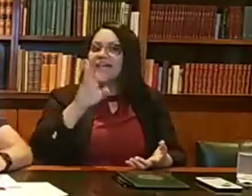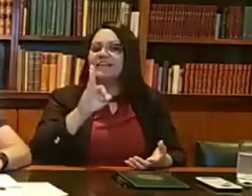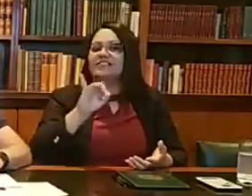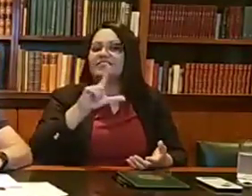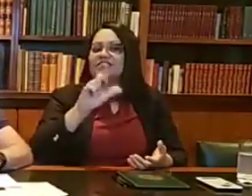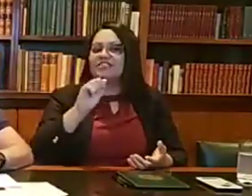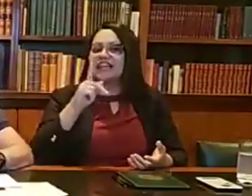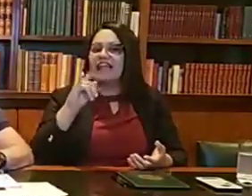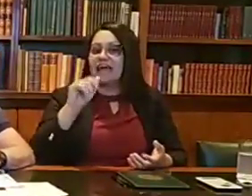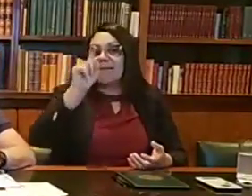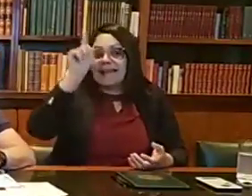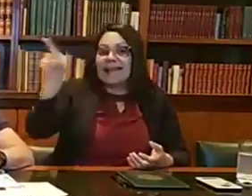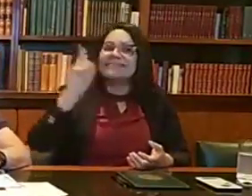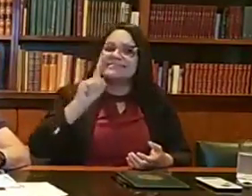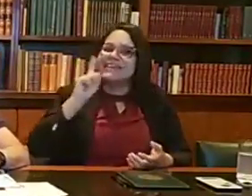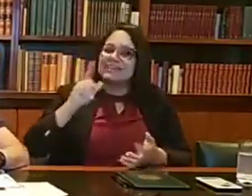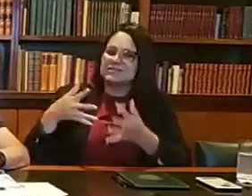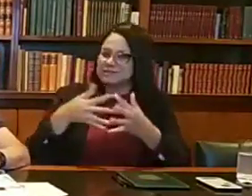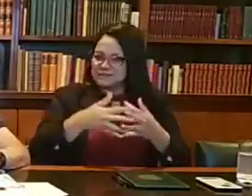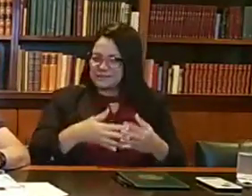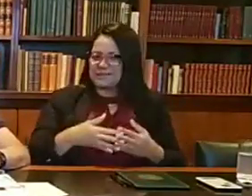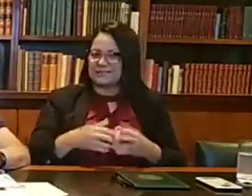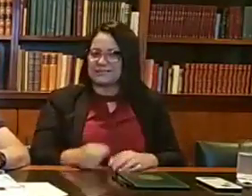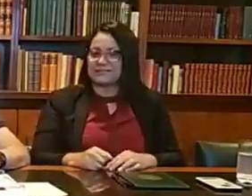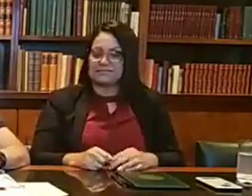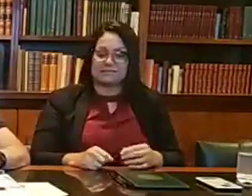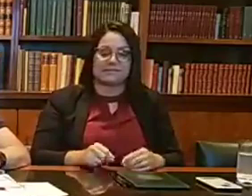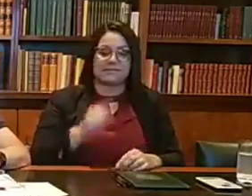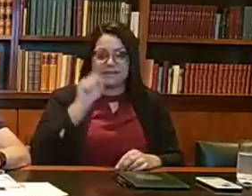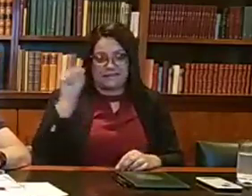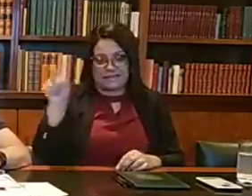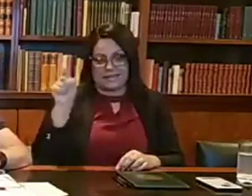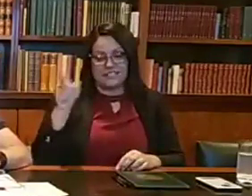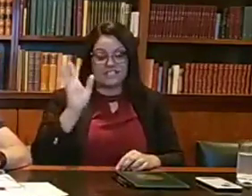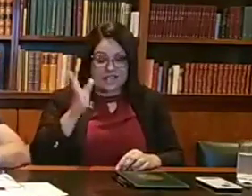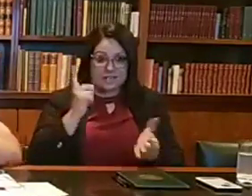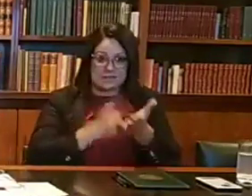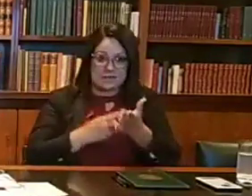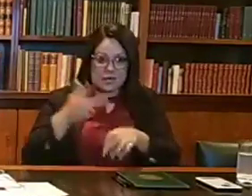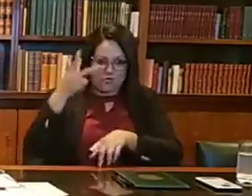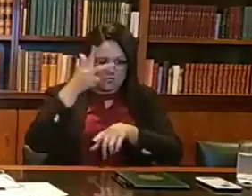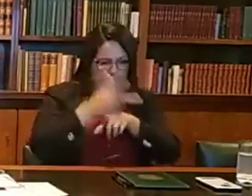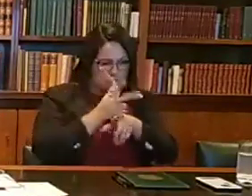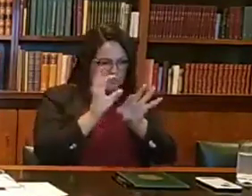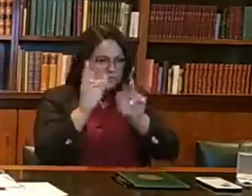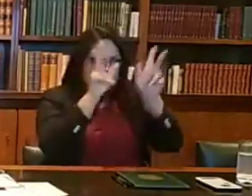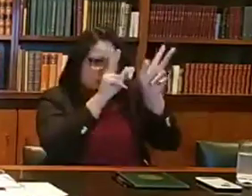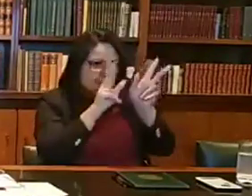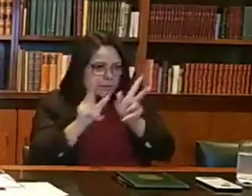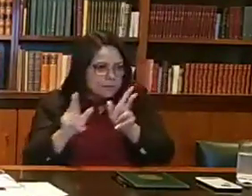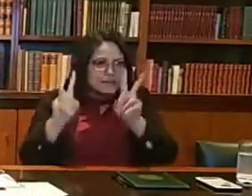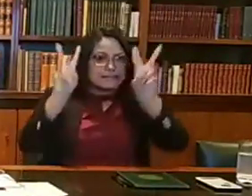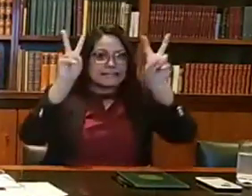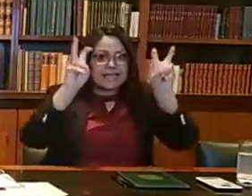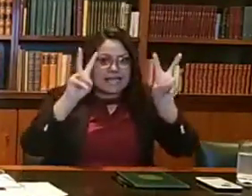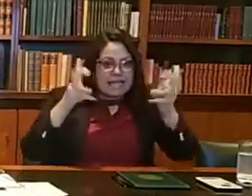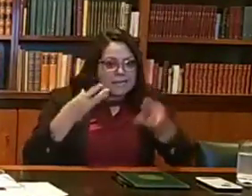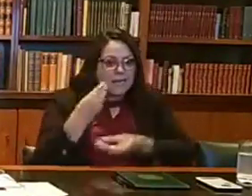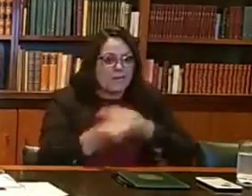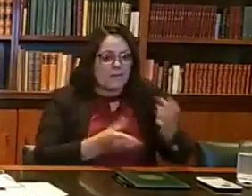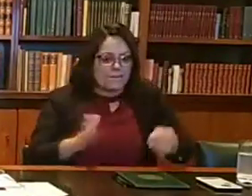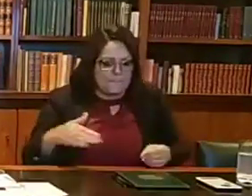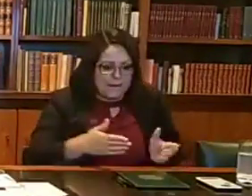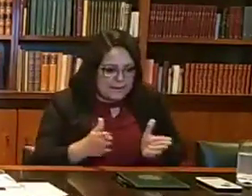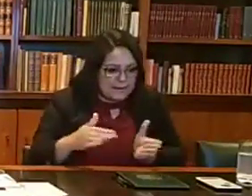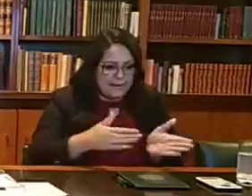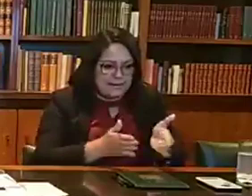tilápia brasileira em solo americano. E eles vão... Estamos fazendo um vídeo aí caprichado, bem bonito, sobre a produção de tilápia